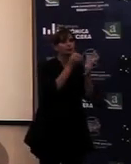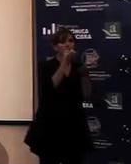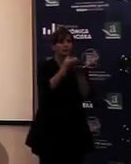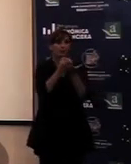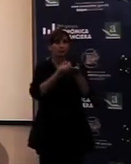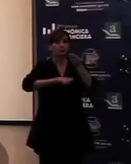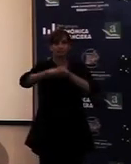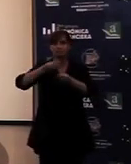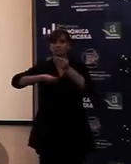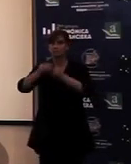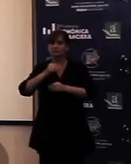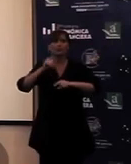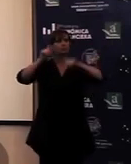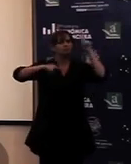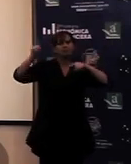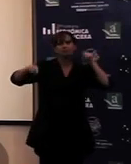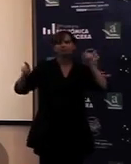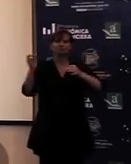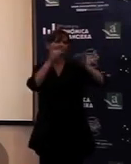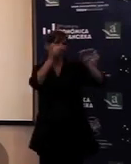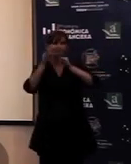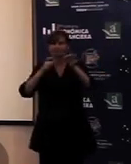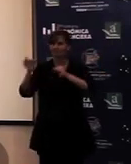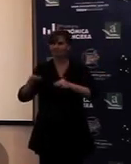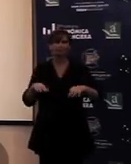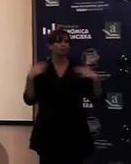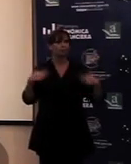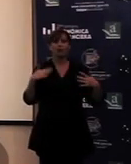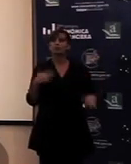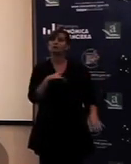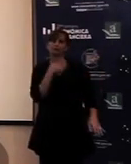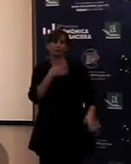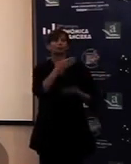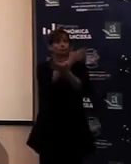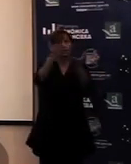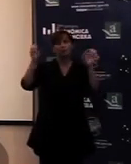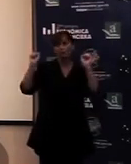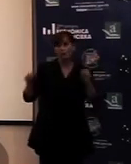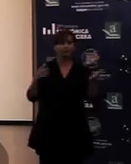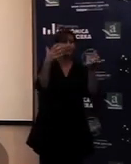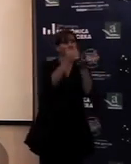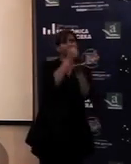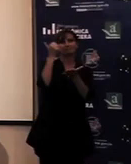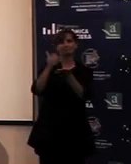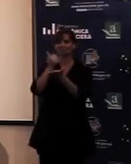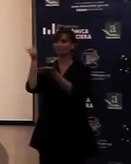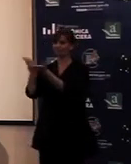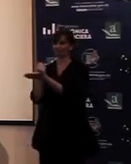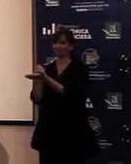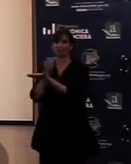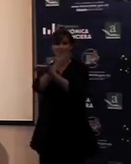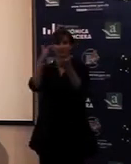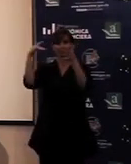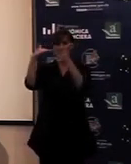con temas variados, distintos, que siento que le pueden ser de mucho provecho a estudiantes como